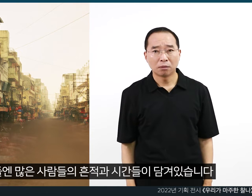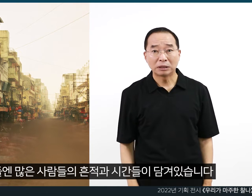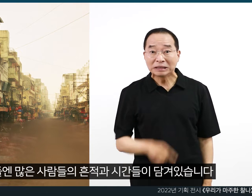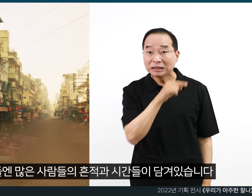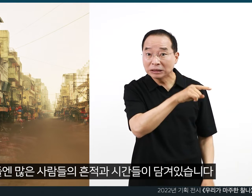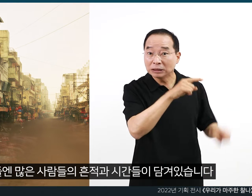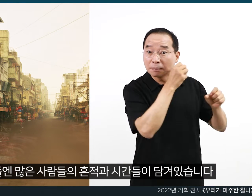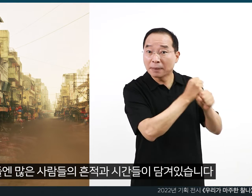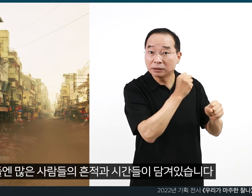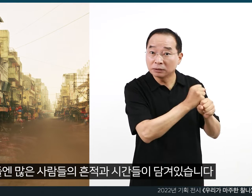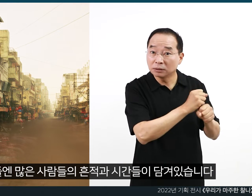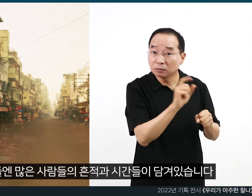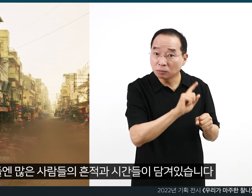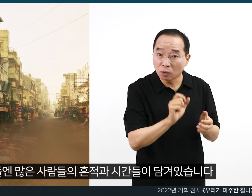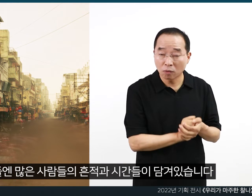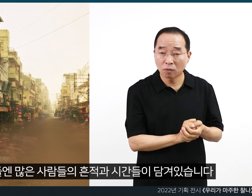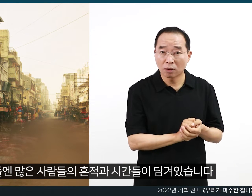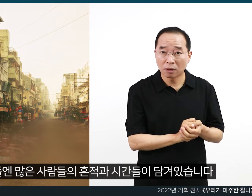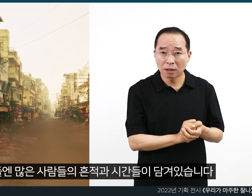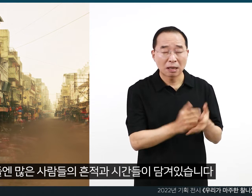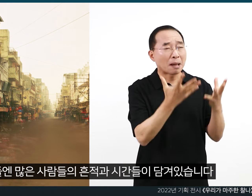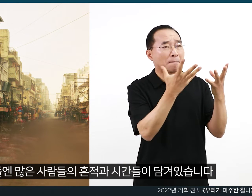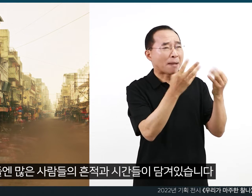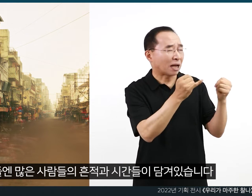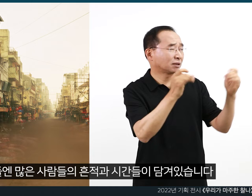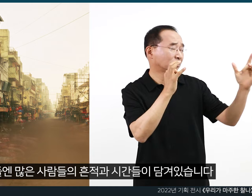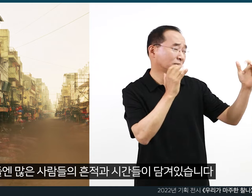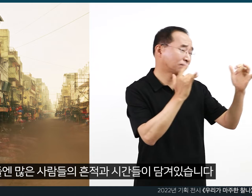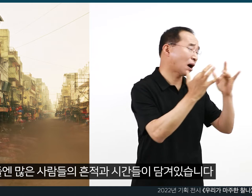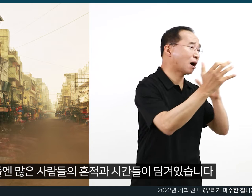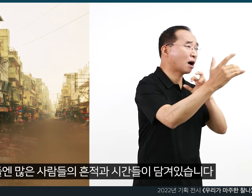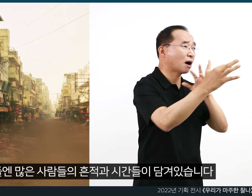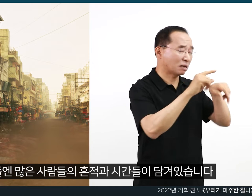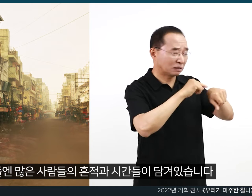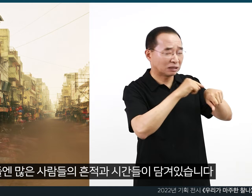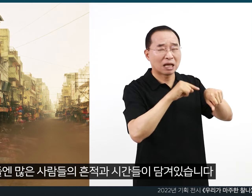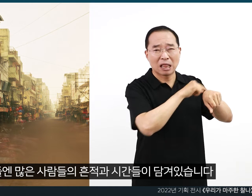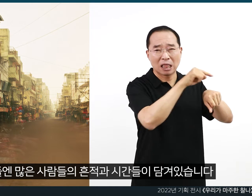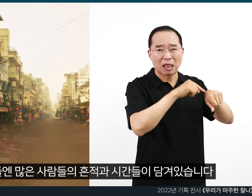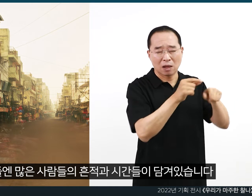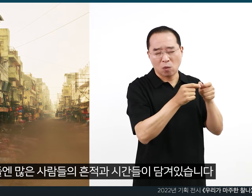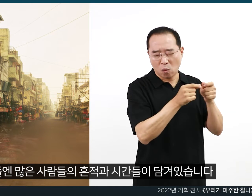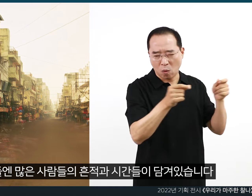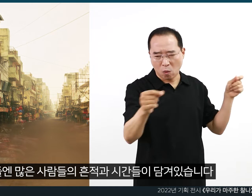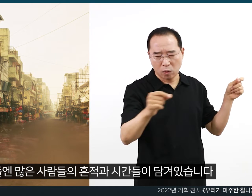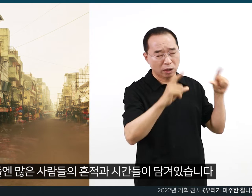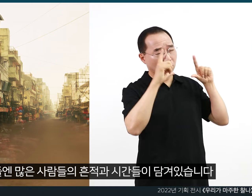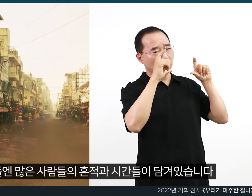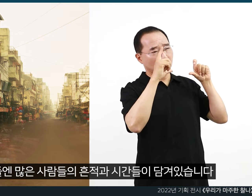사실 이 작품들엔 많은 사람들의 흔적과 시간들이 담겨 있습니다.